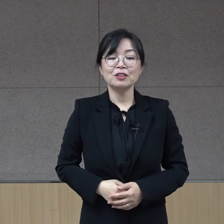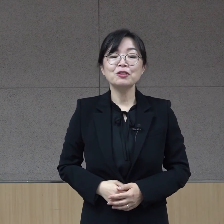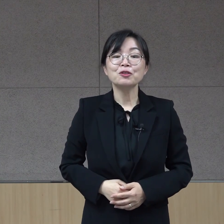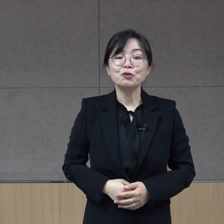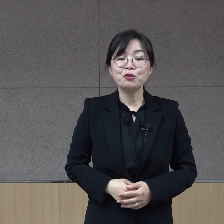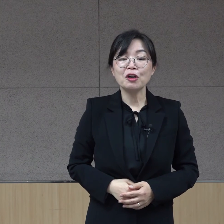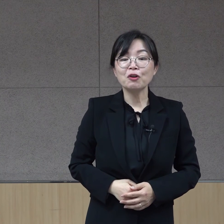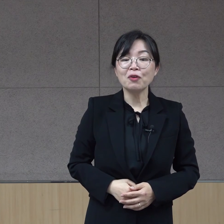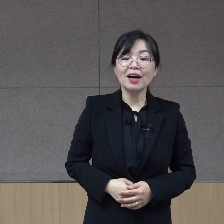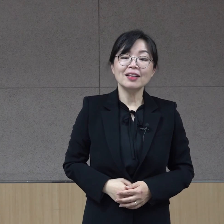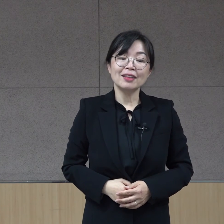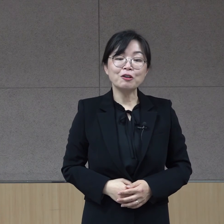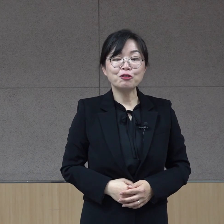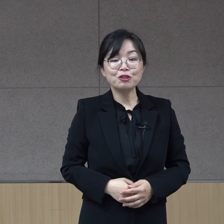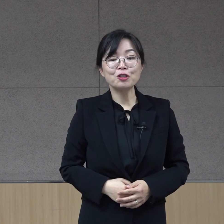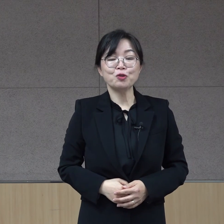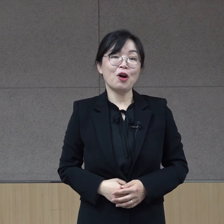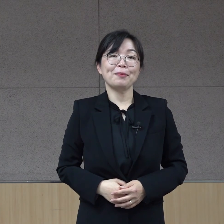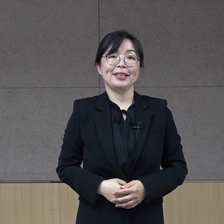저는 수영과 탁구를 좋아합니다.